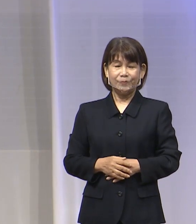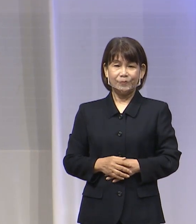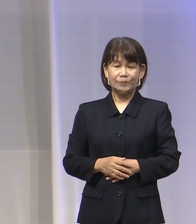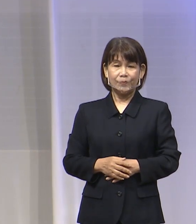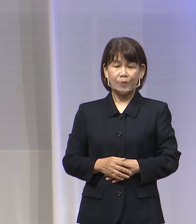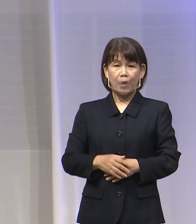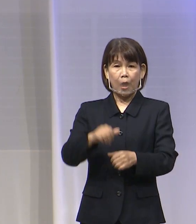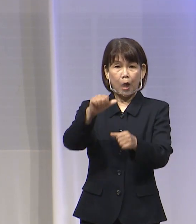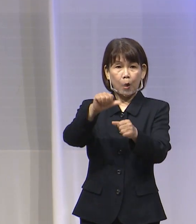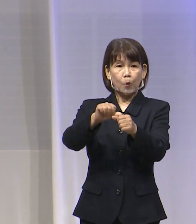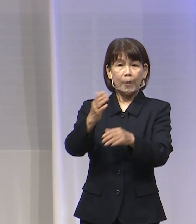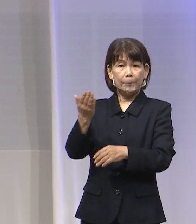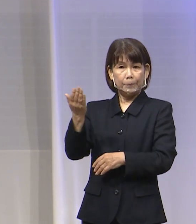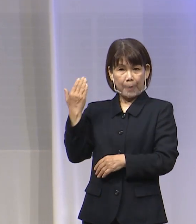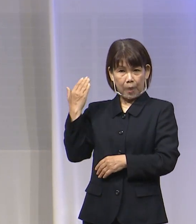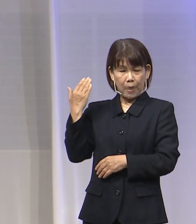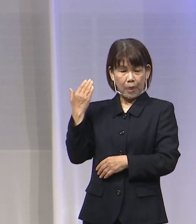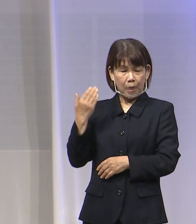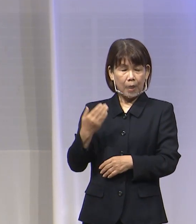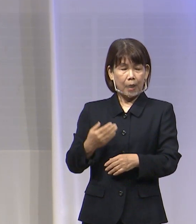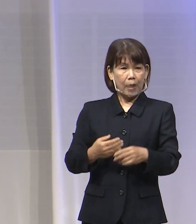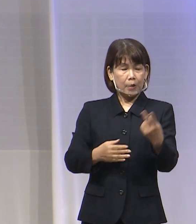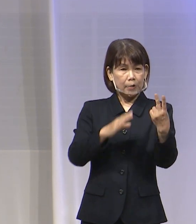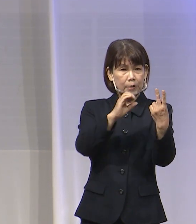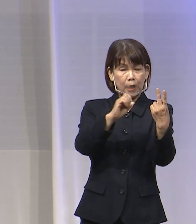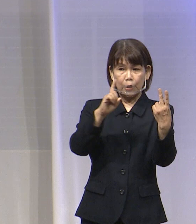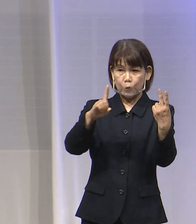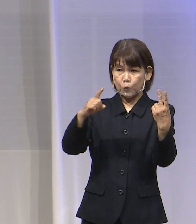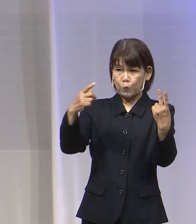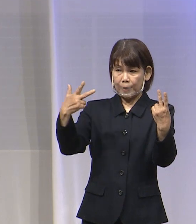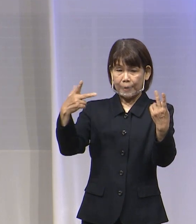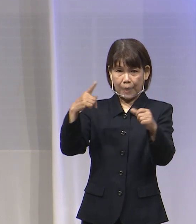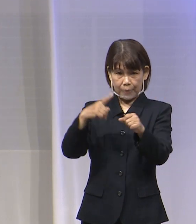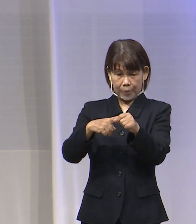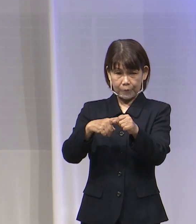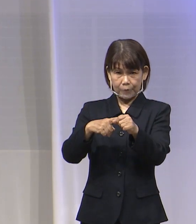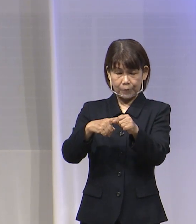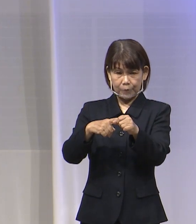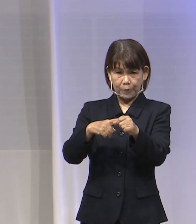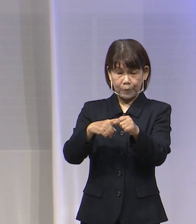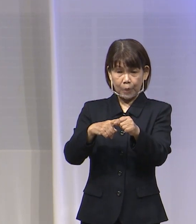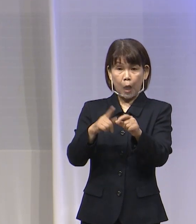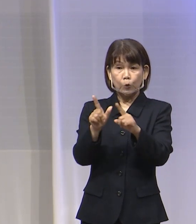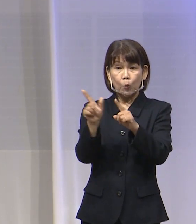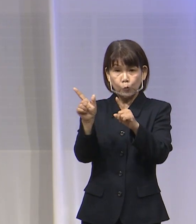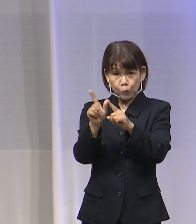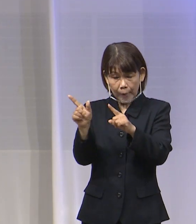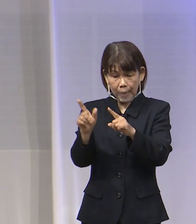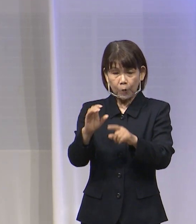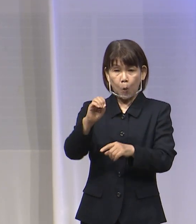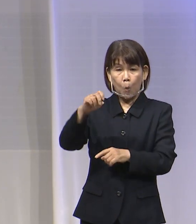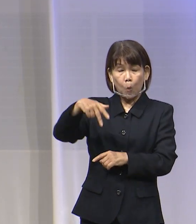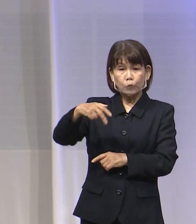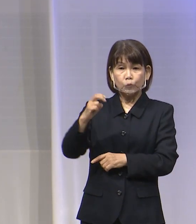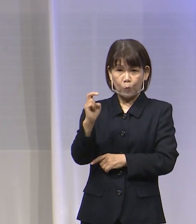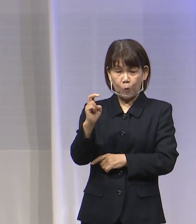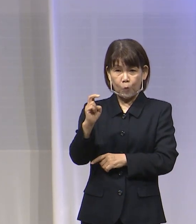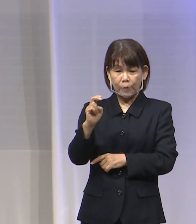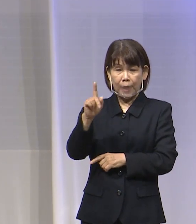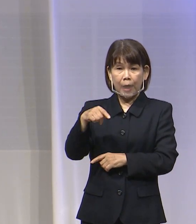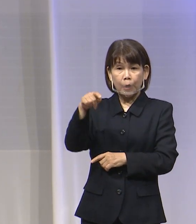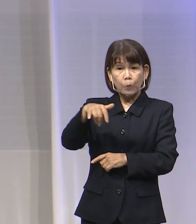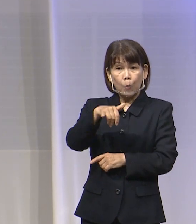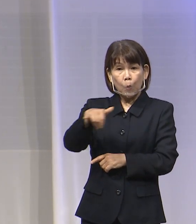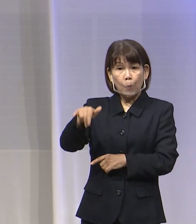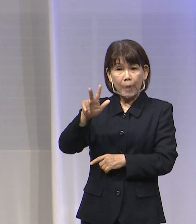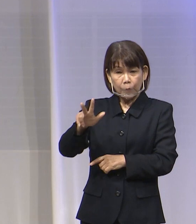今から5年前2017年ノルウェーのをスローでノーベル平和賞の授賞